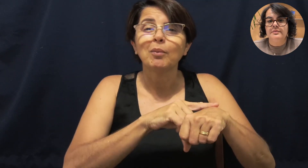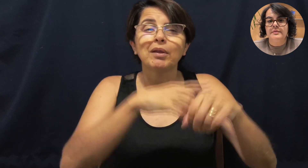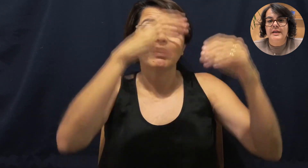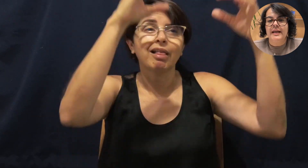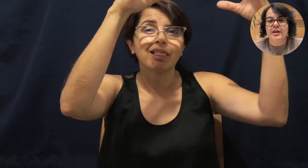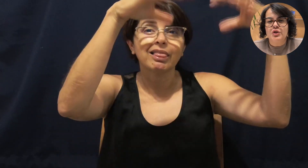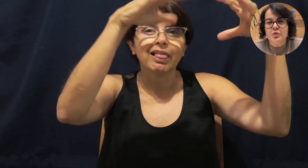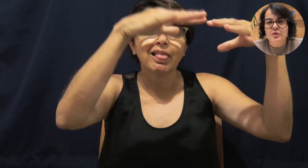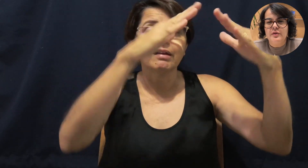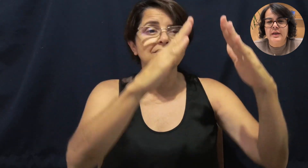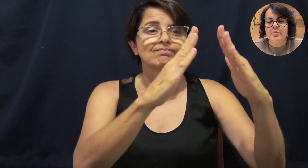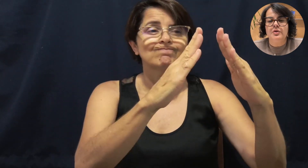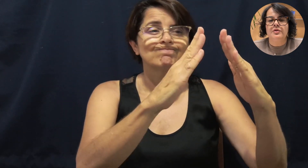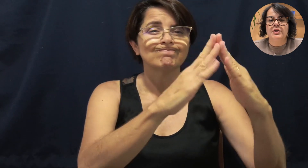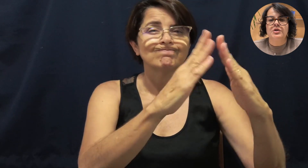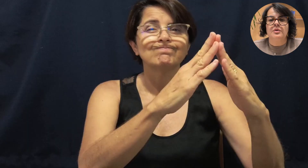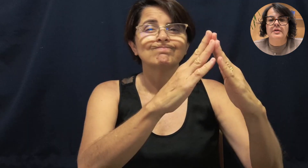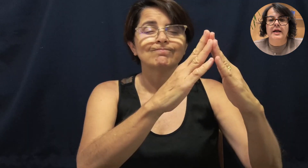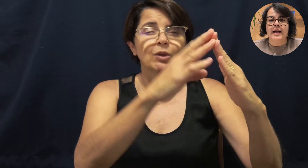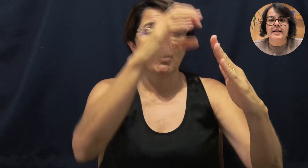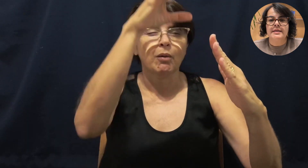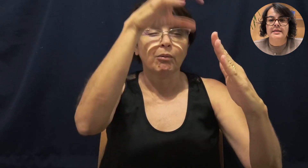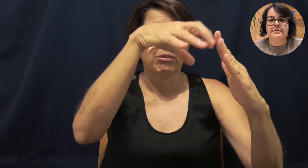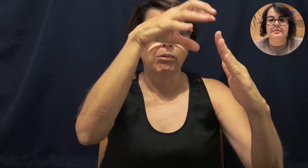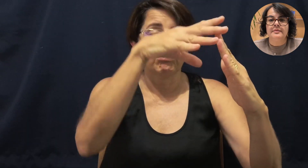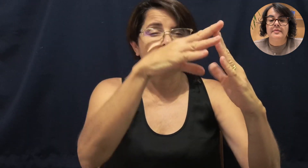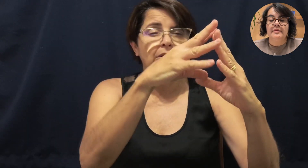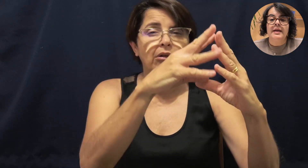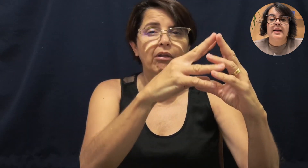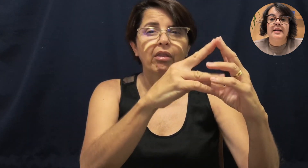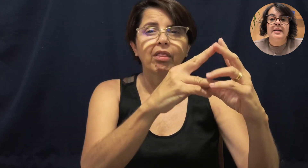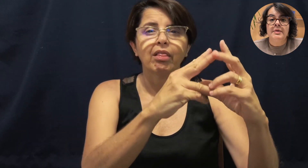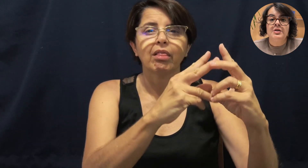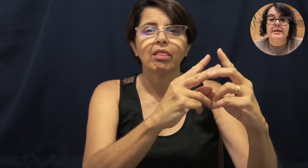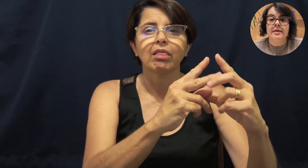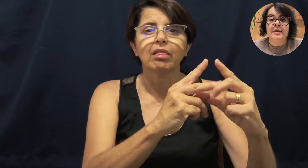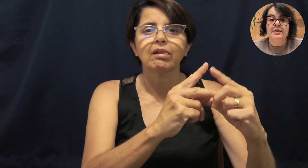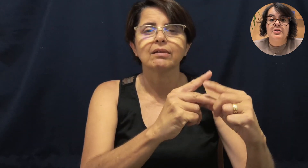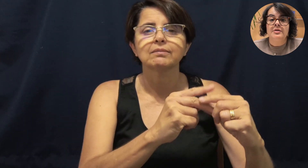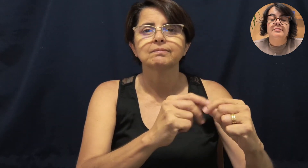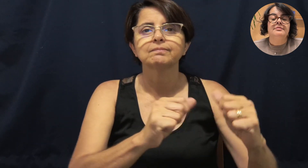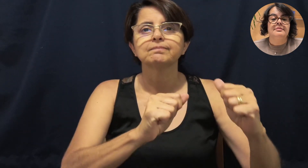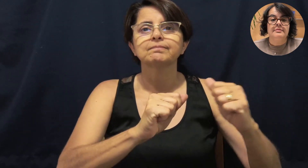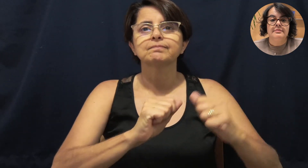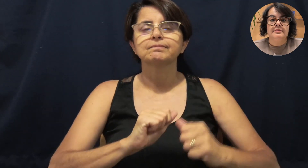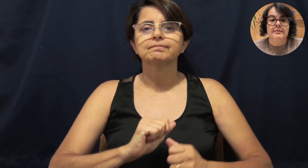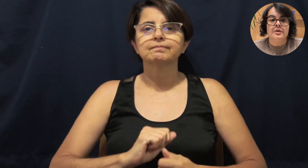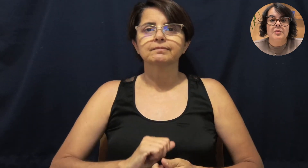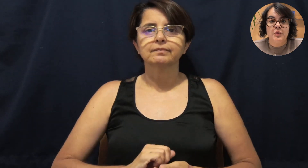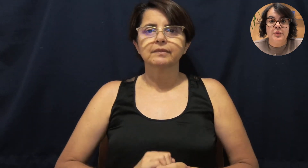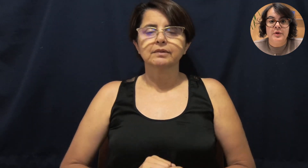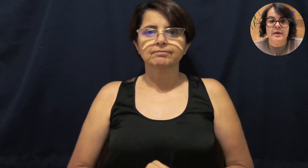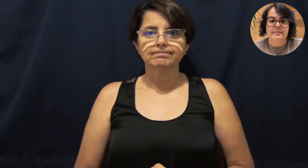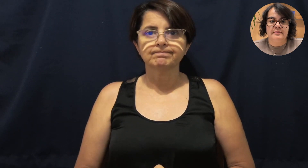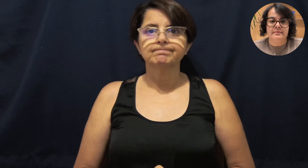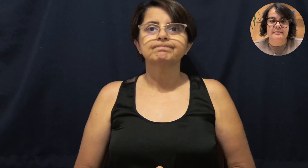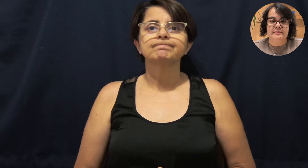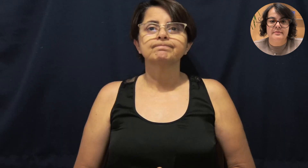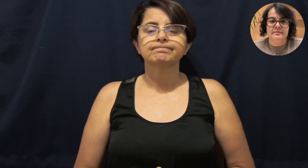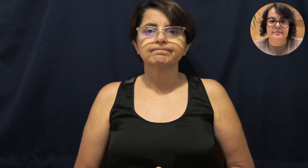torrente, aquela chuva que é muito forte contra a casa, ela imediatamente